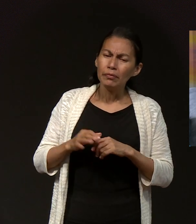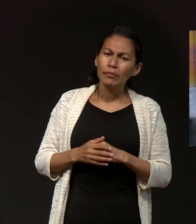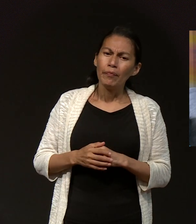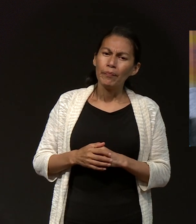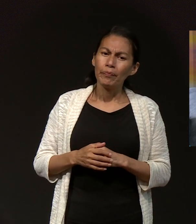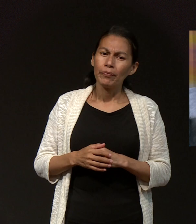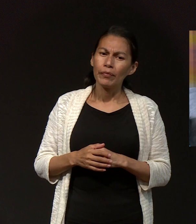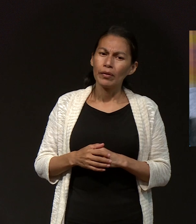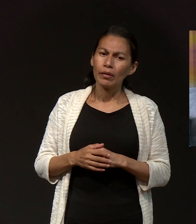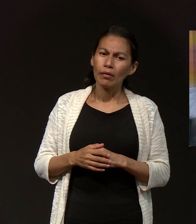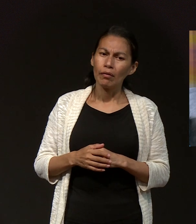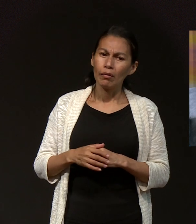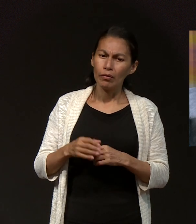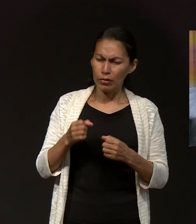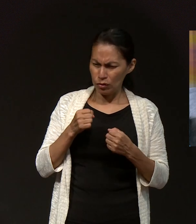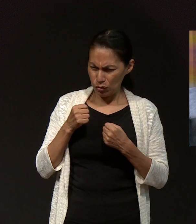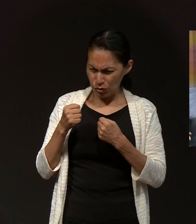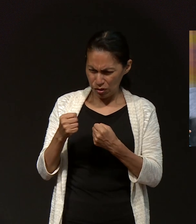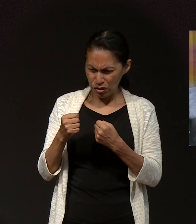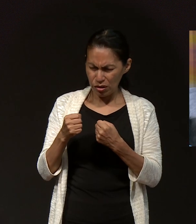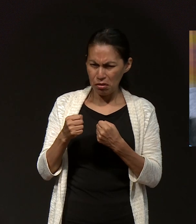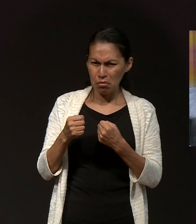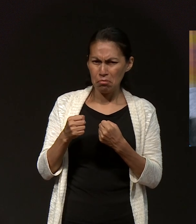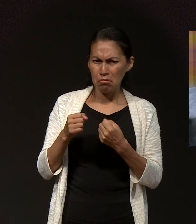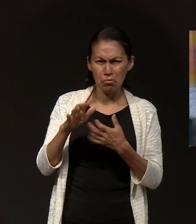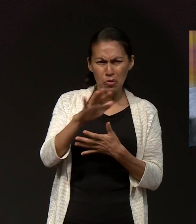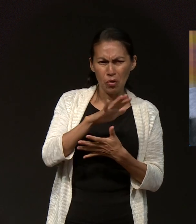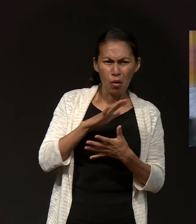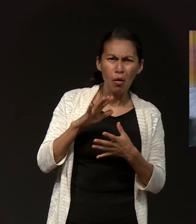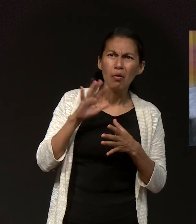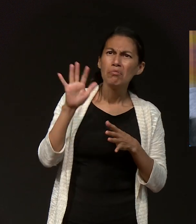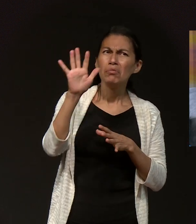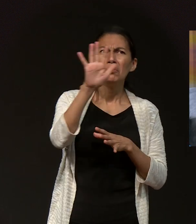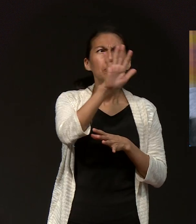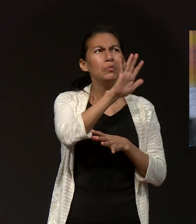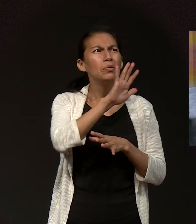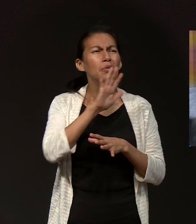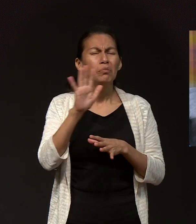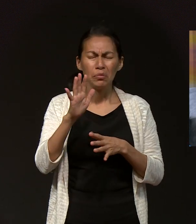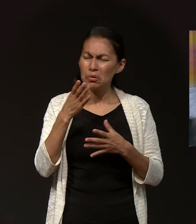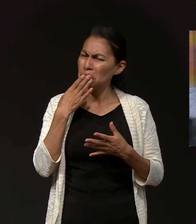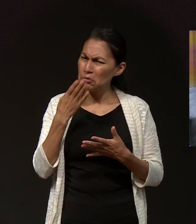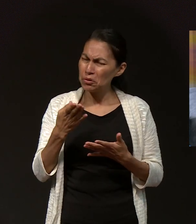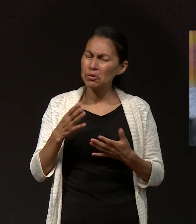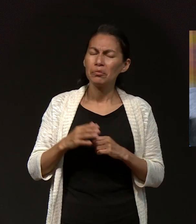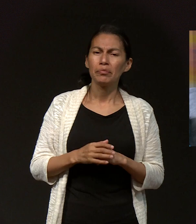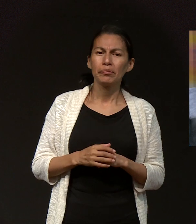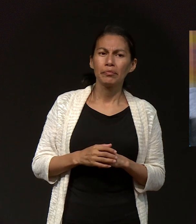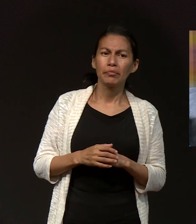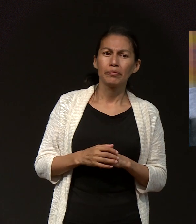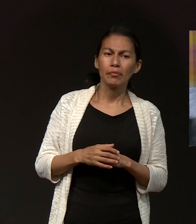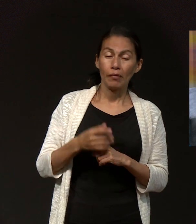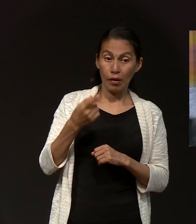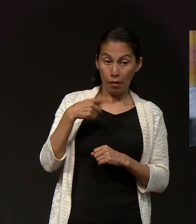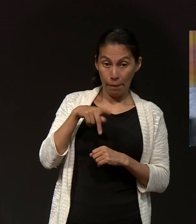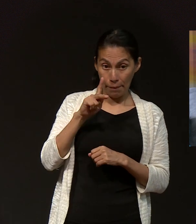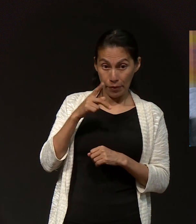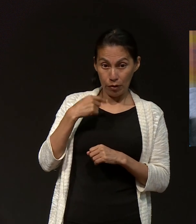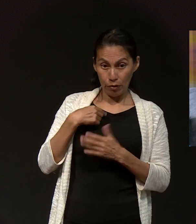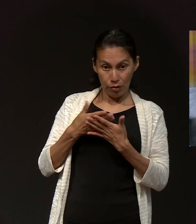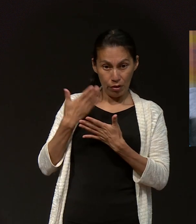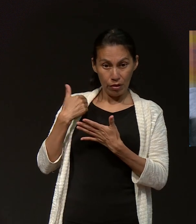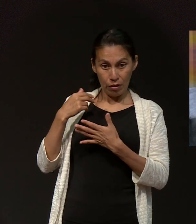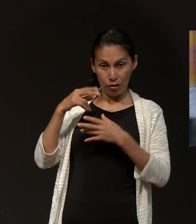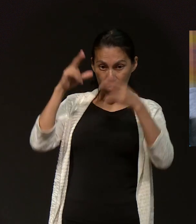en una consultoría de seguridad y medio ambiente, y estábamos dando servicio a muchas empresas, pero